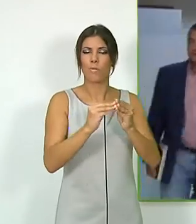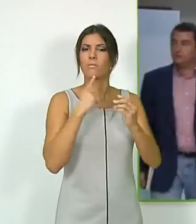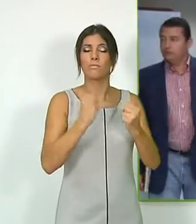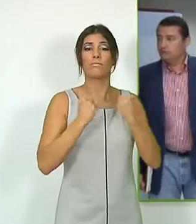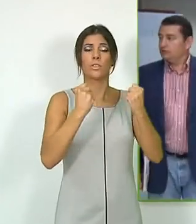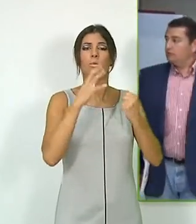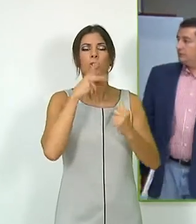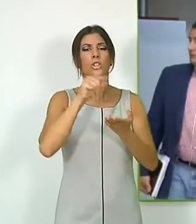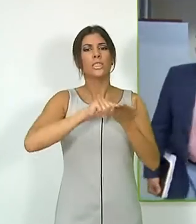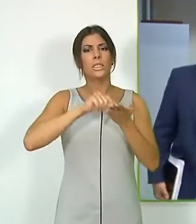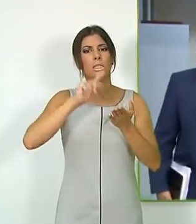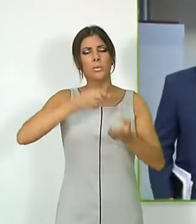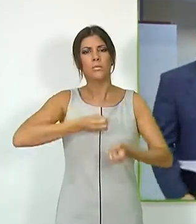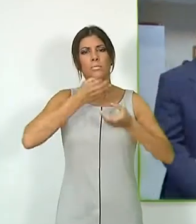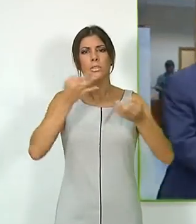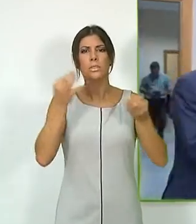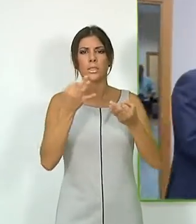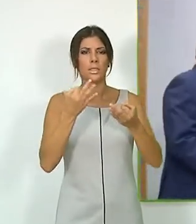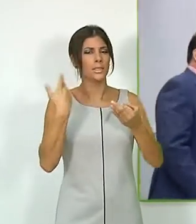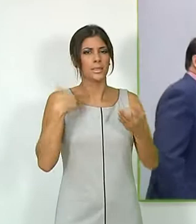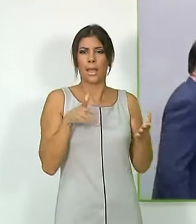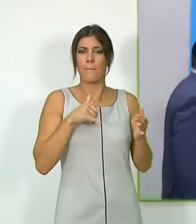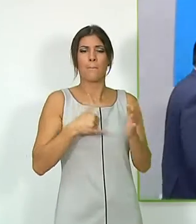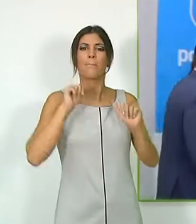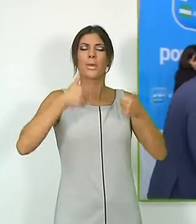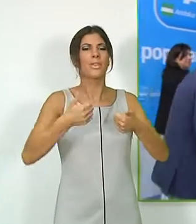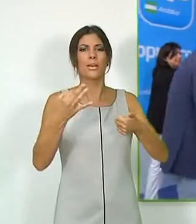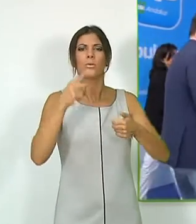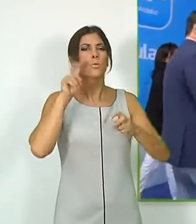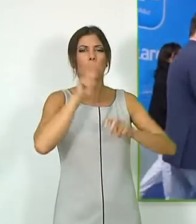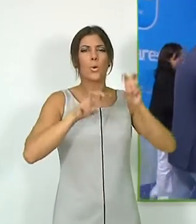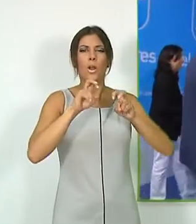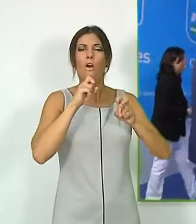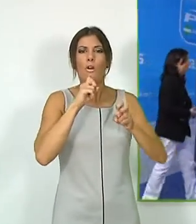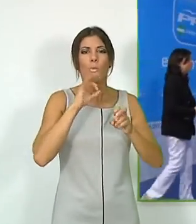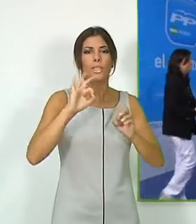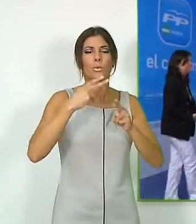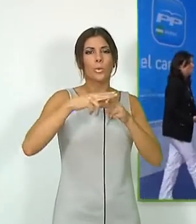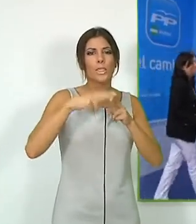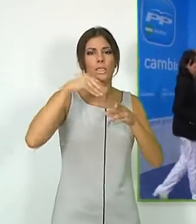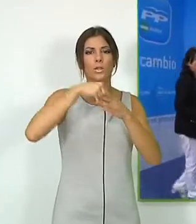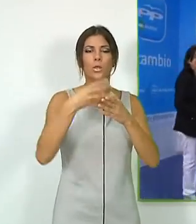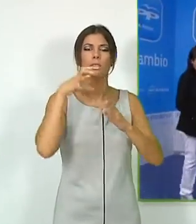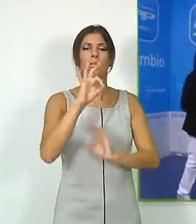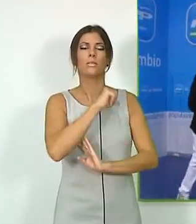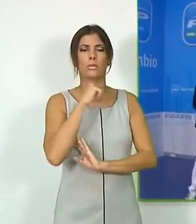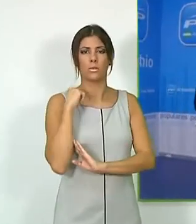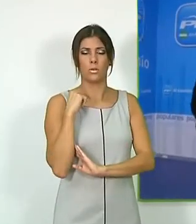gigante. Asimismo, el secretario ha afirmado que es el punto de inflexión definitivo, consolidándose la alternancia política en la comunidad